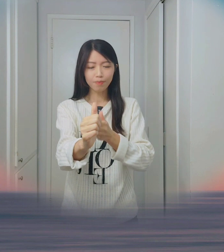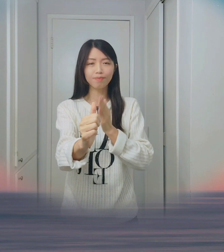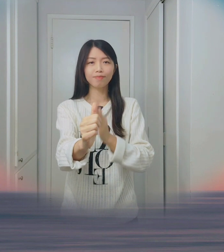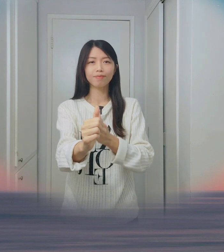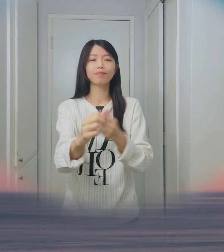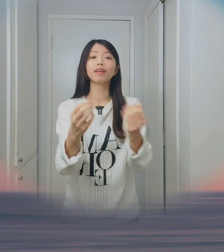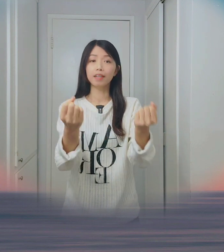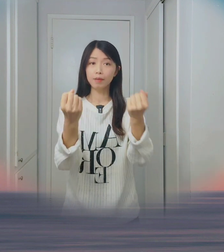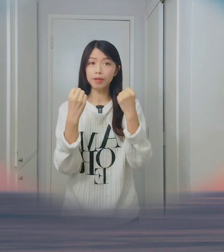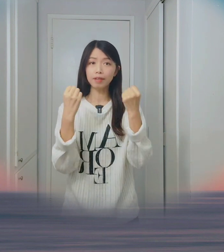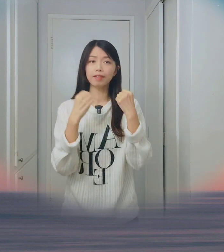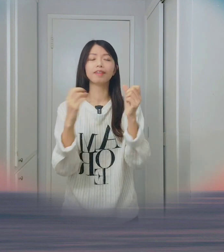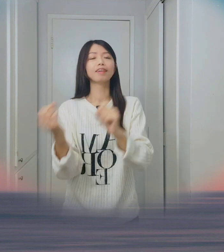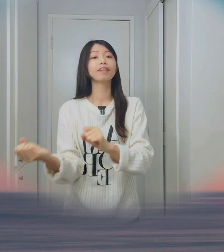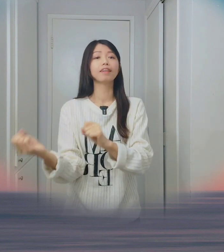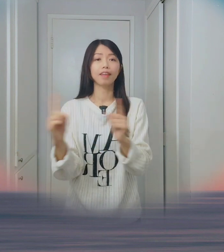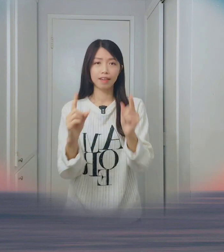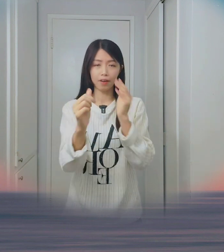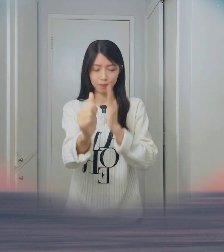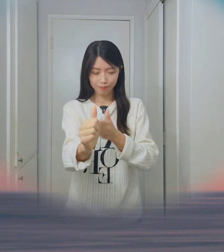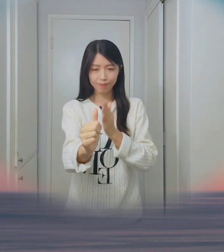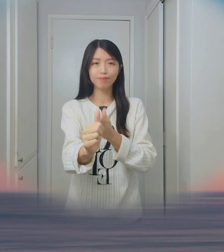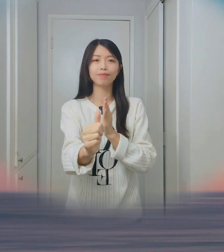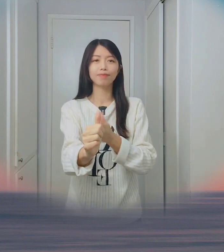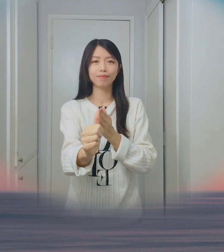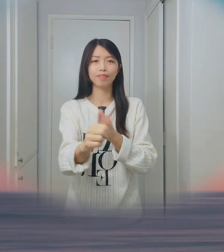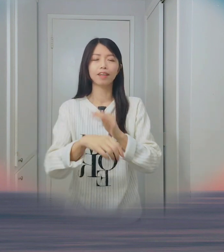내세요. 힘을 내세요.